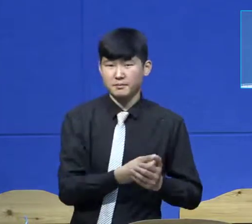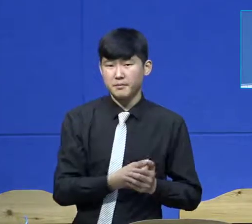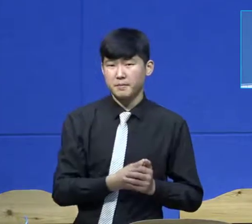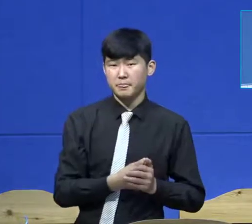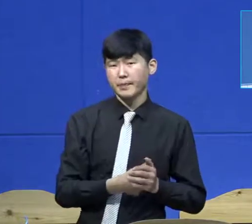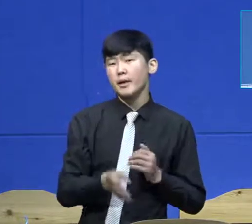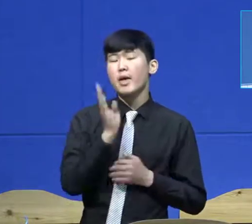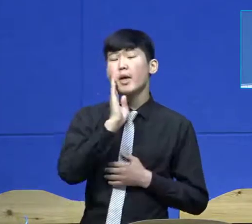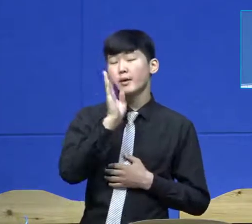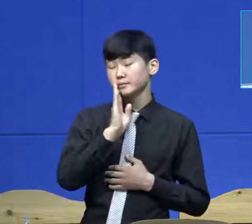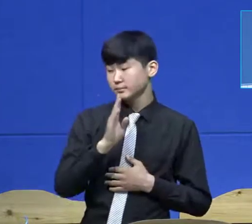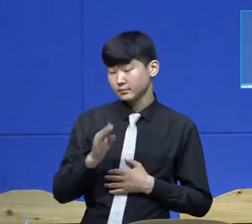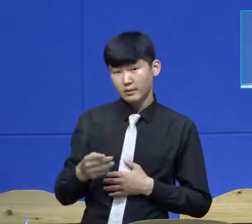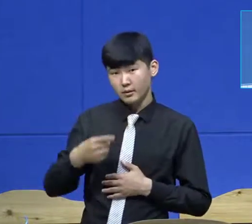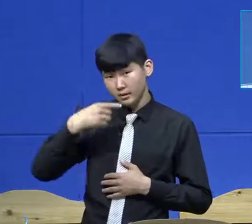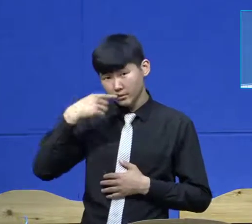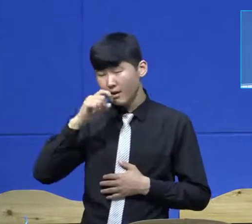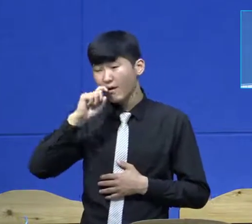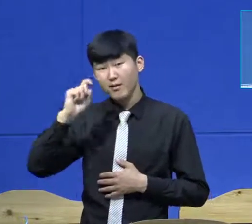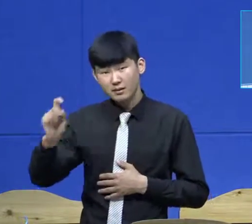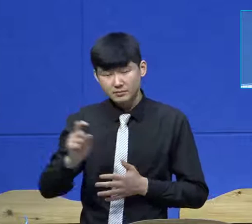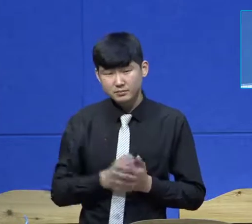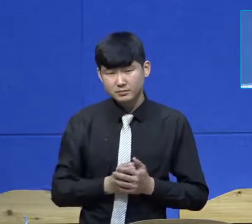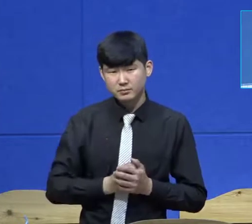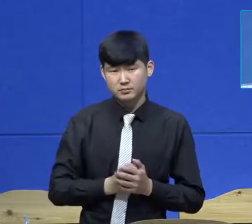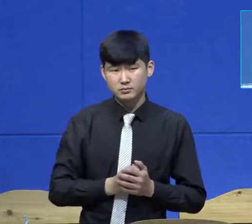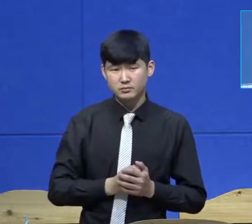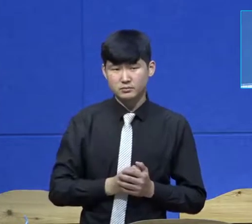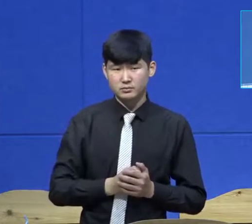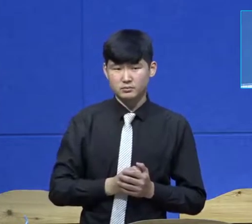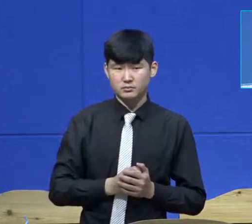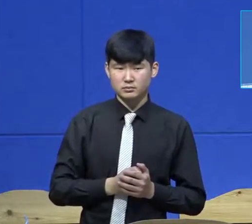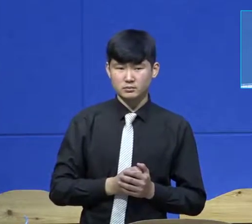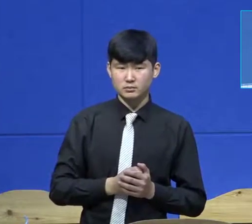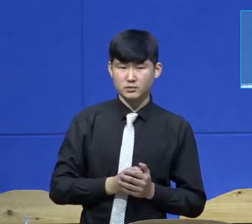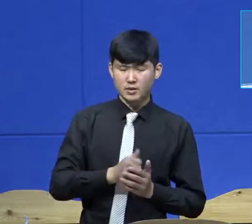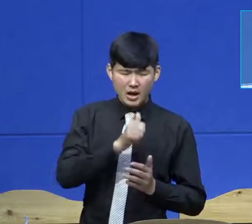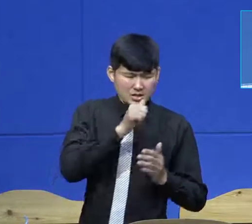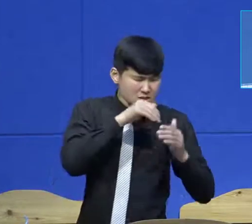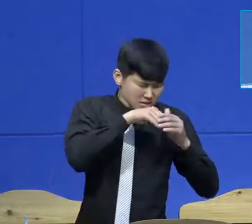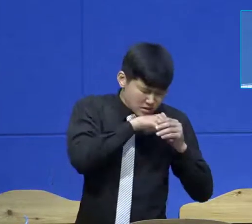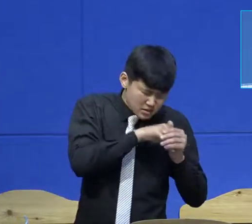Тэгсэн чинь ээж нь тэр үед бүр нэг далд дардсан байсан нэг зураг гаргаад ирдэг.